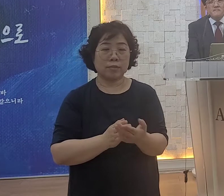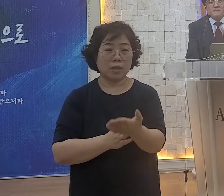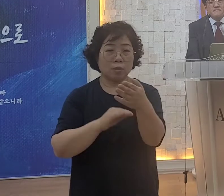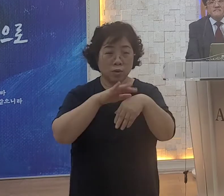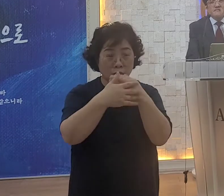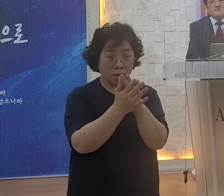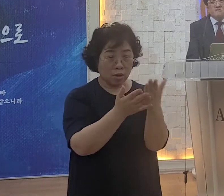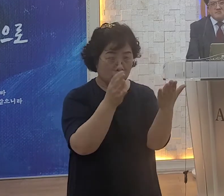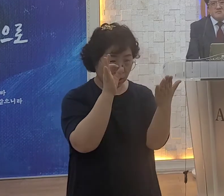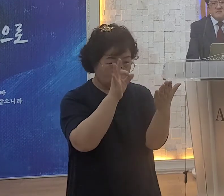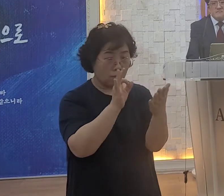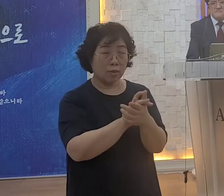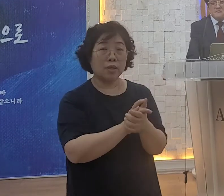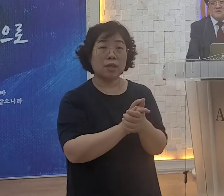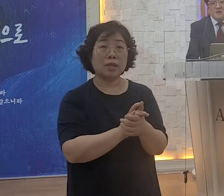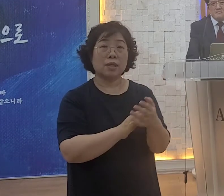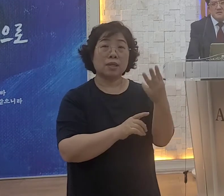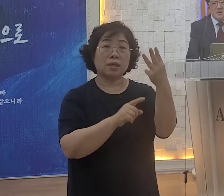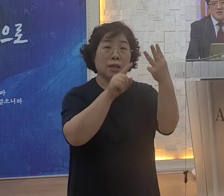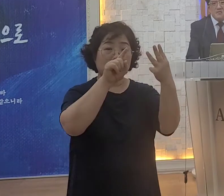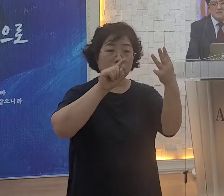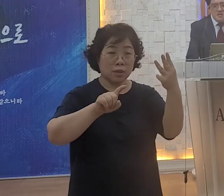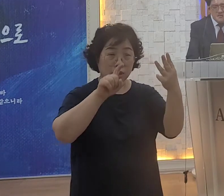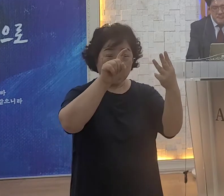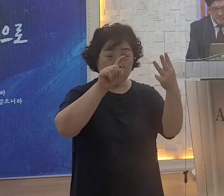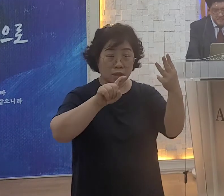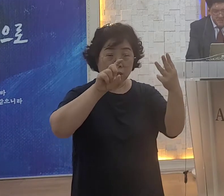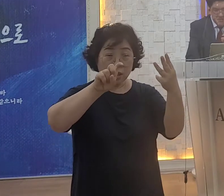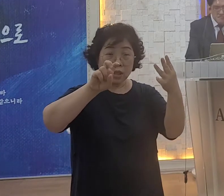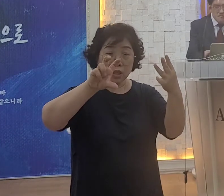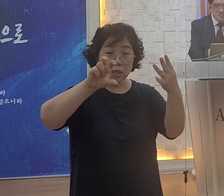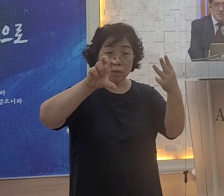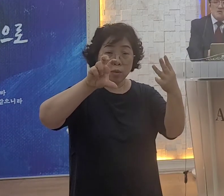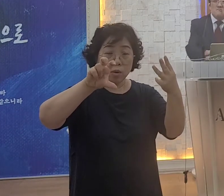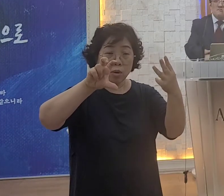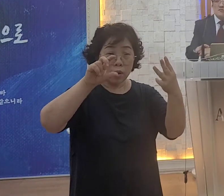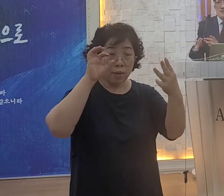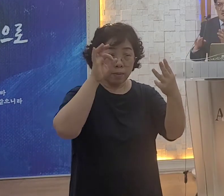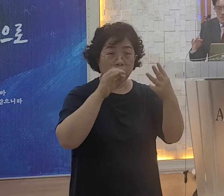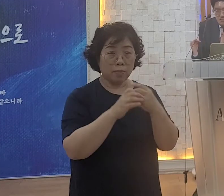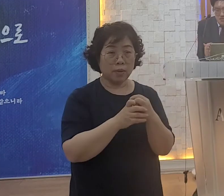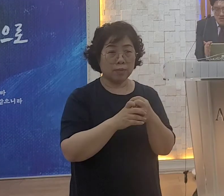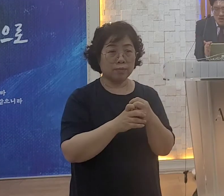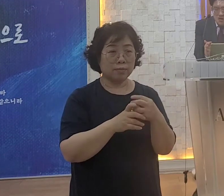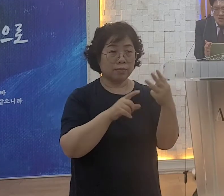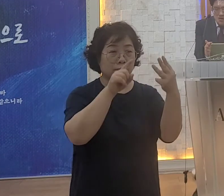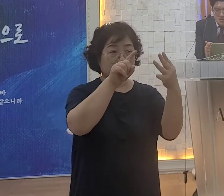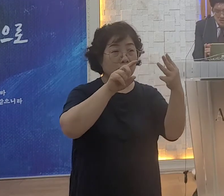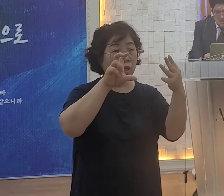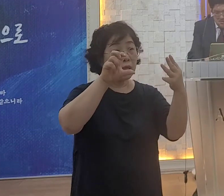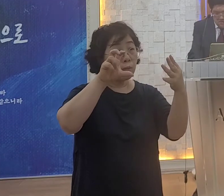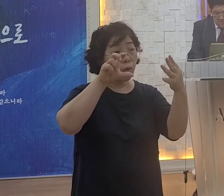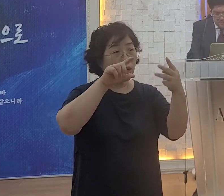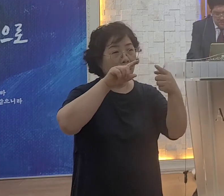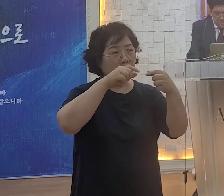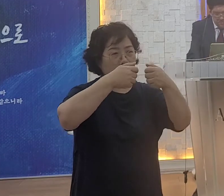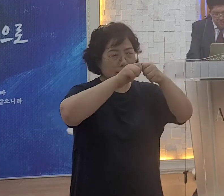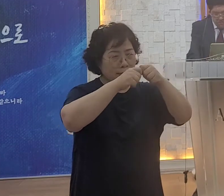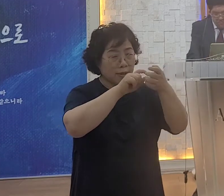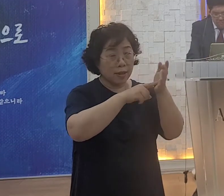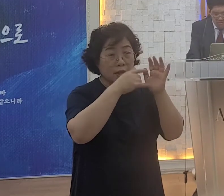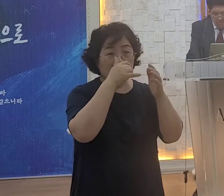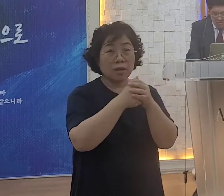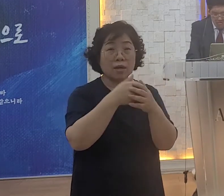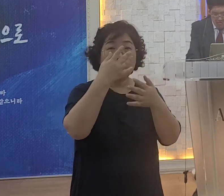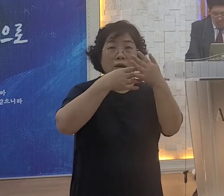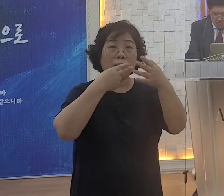펴보세요. 25절. PPT에는 제가 안 했는데 25절에 보세요. 이게 도대체 어떤 설명이냐. 여러분